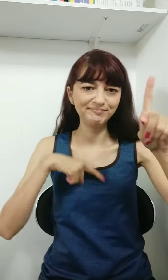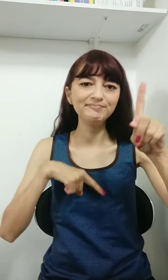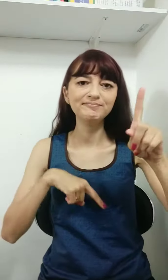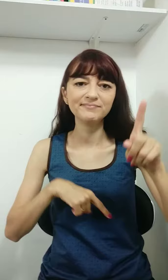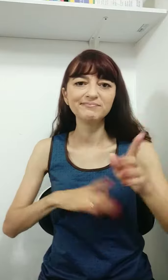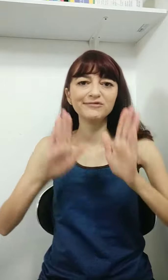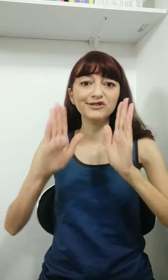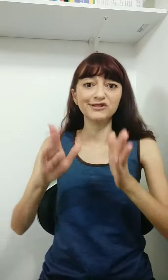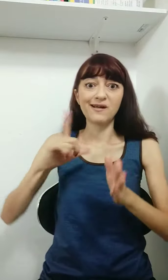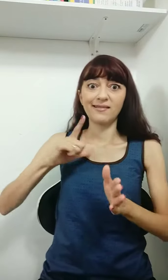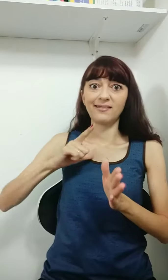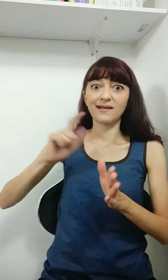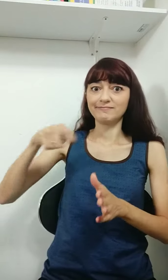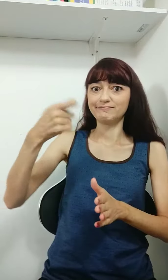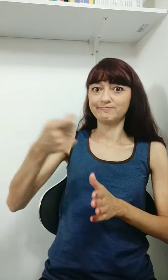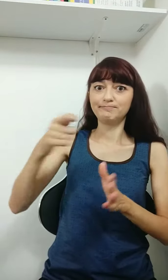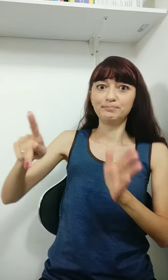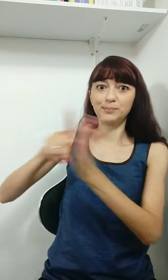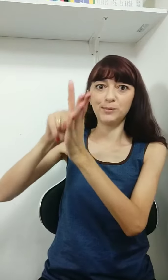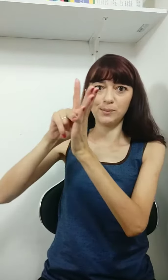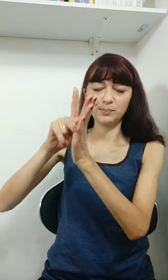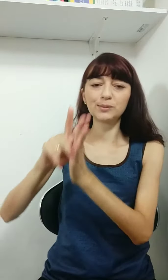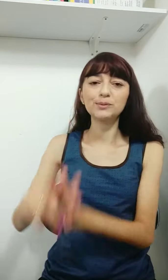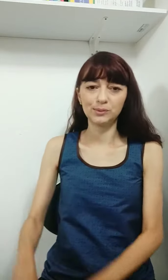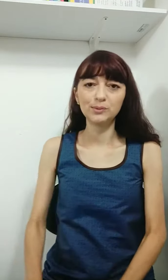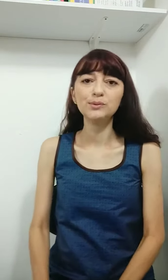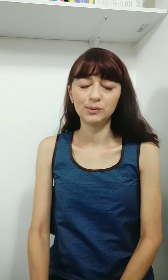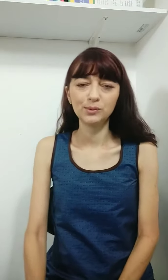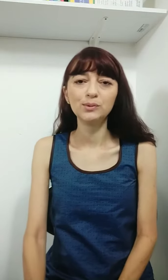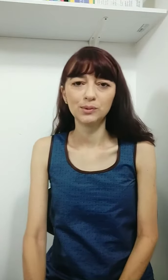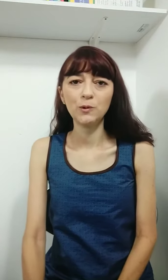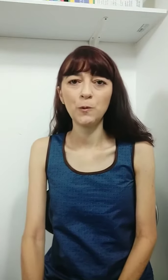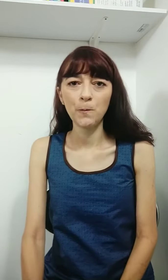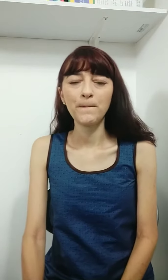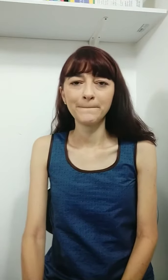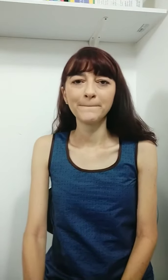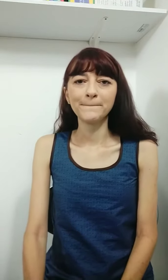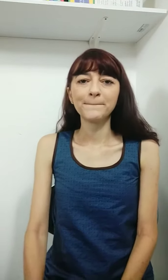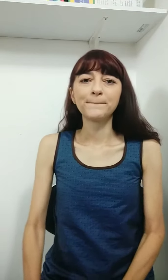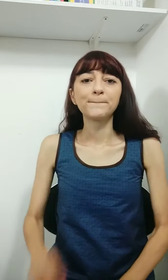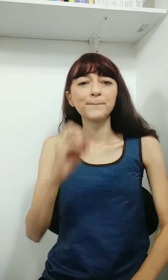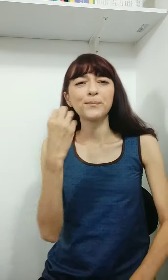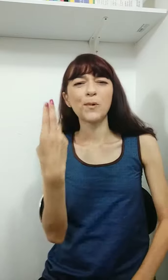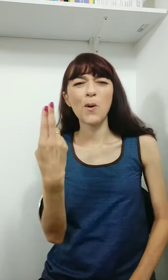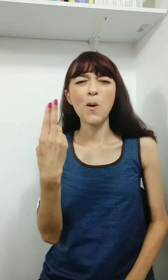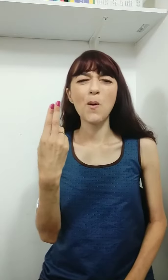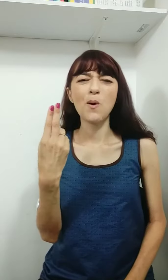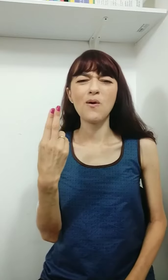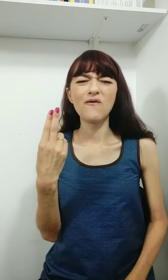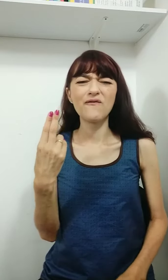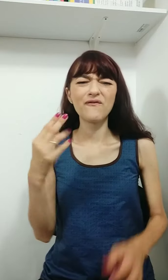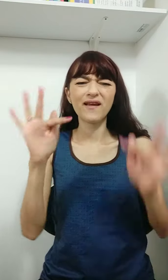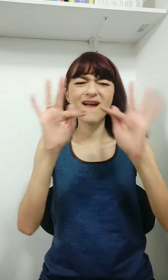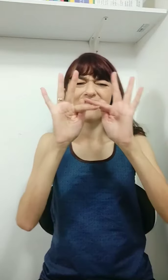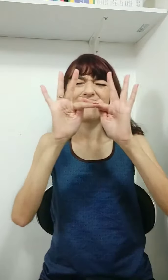Não combina com a Libras, porque a gente já tem um sinal específico que traz essa negação. Então, acrescentar esse não